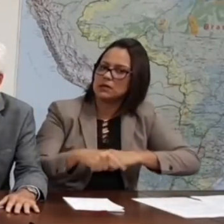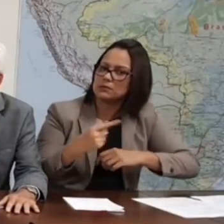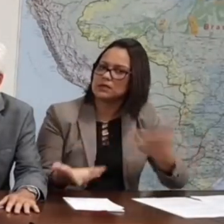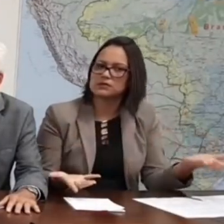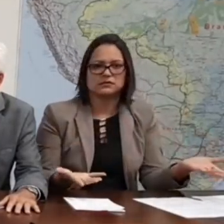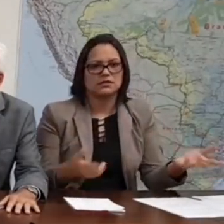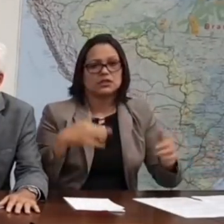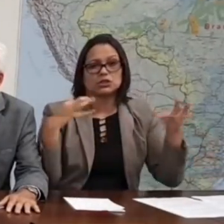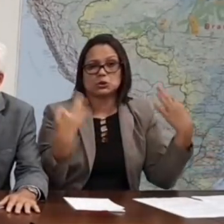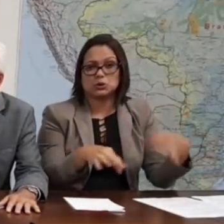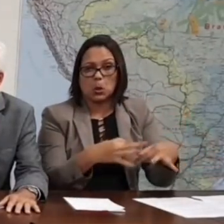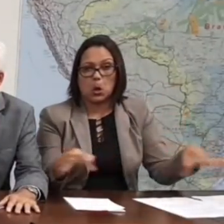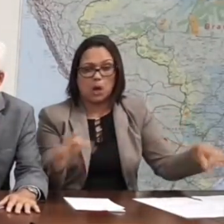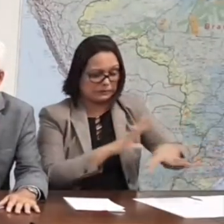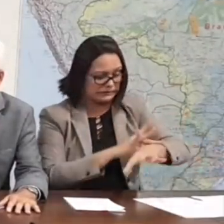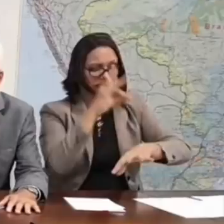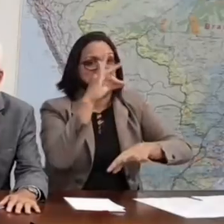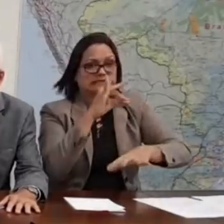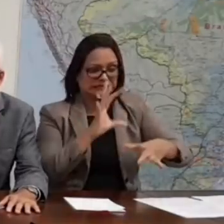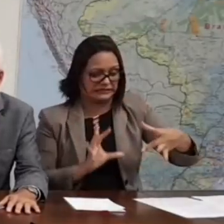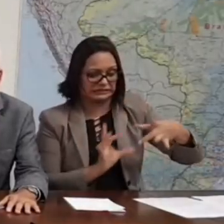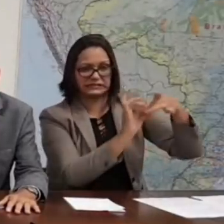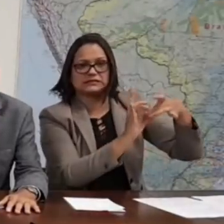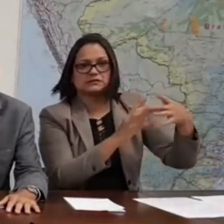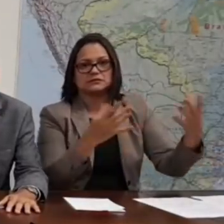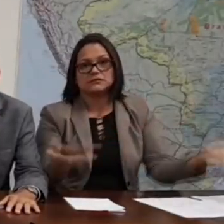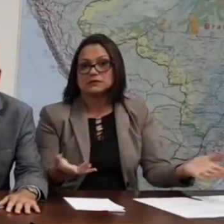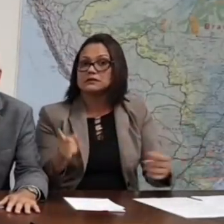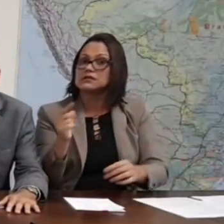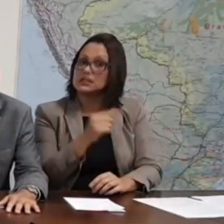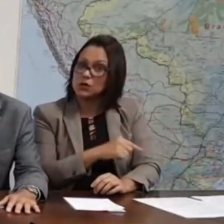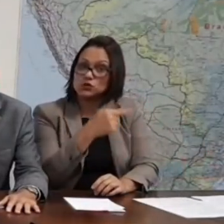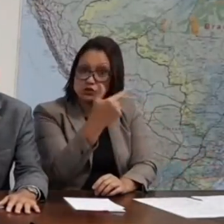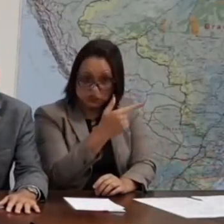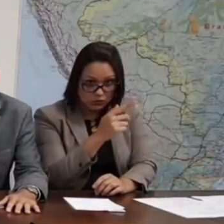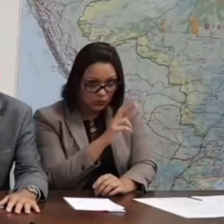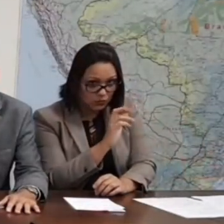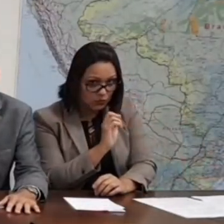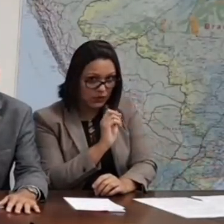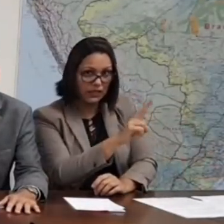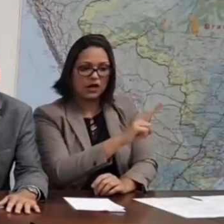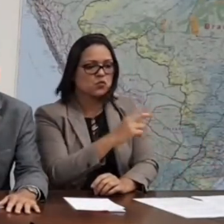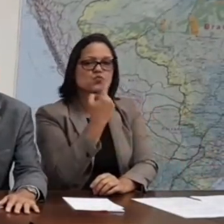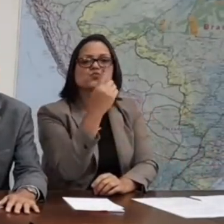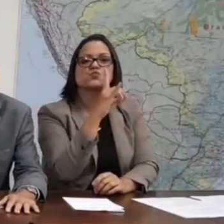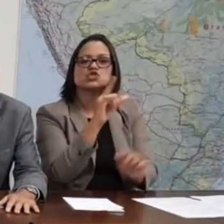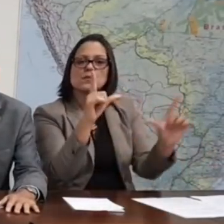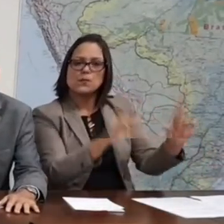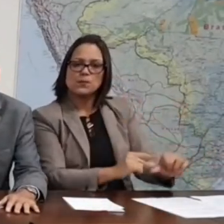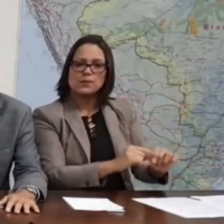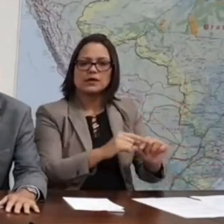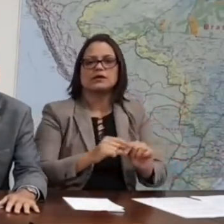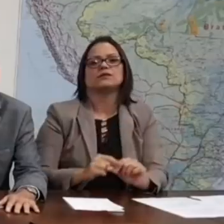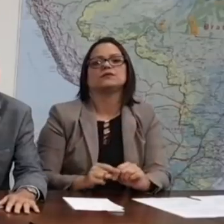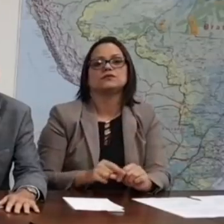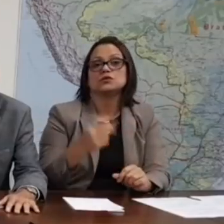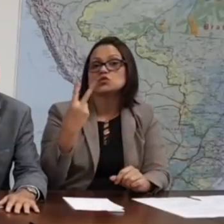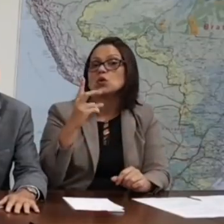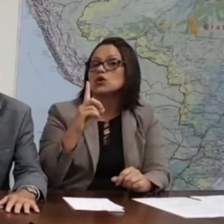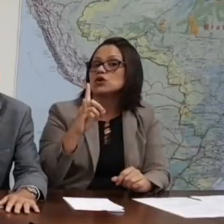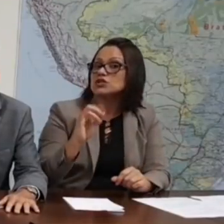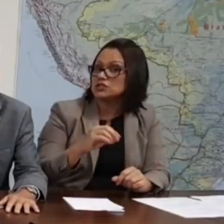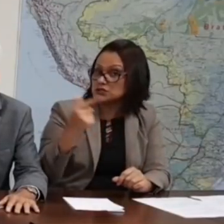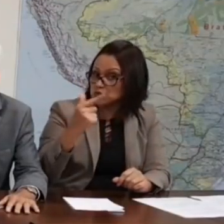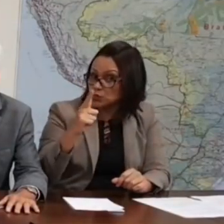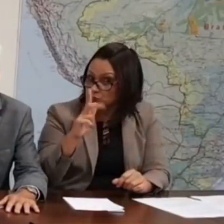de tratamento, também diminui? Diminui em 1 dia nas queimaduras de segundo grau e quase 2 dias nas queimaduras de segundo grau profundo. E